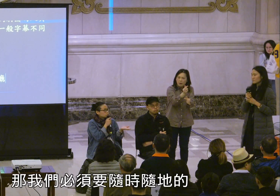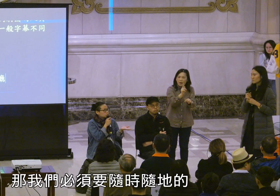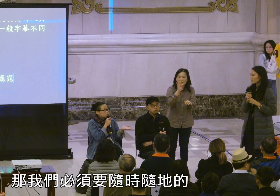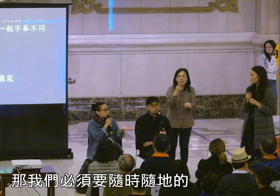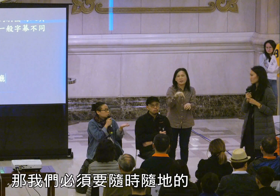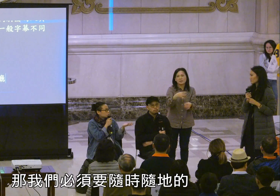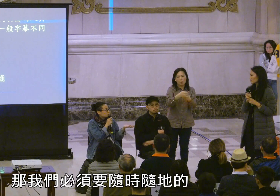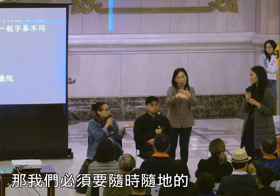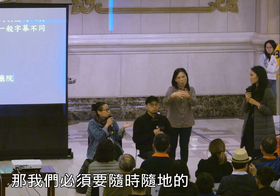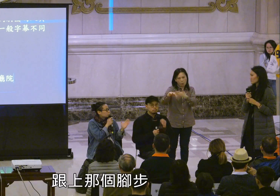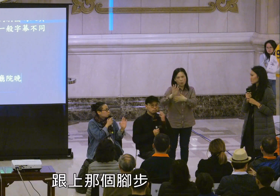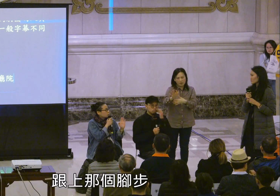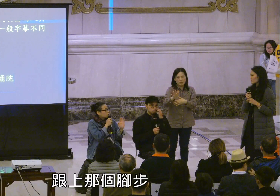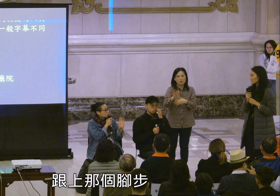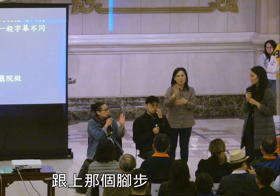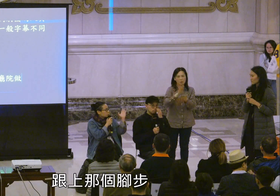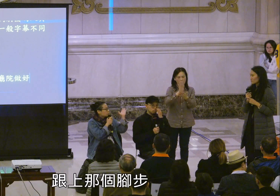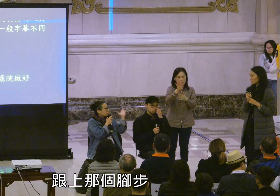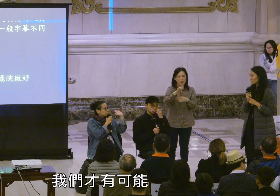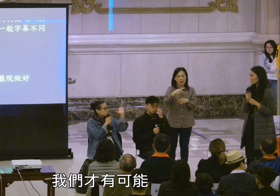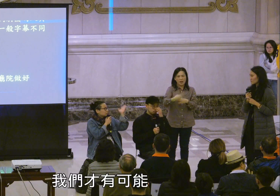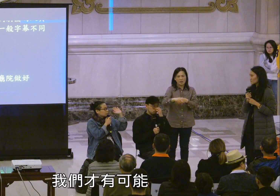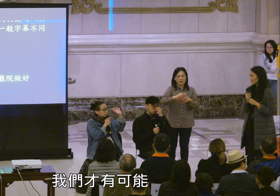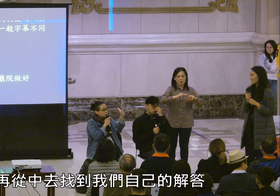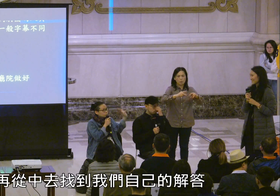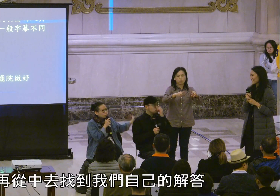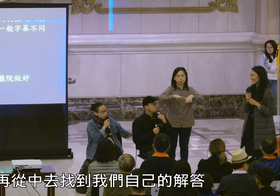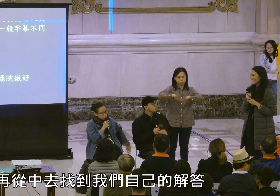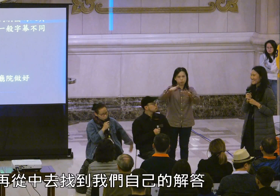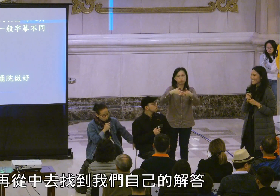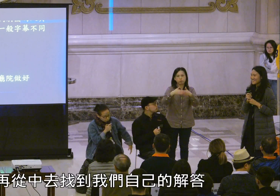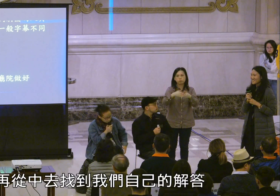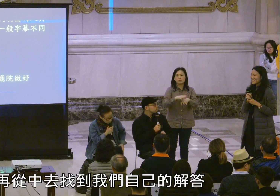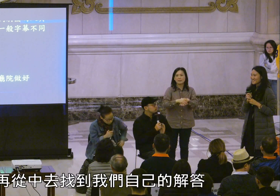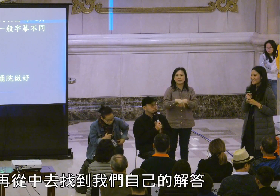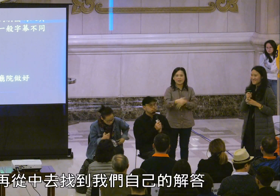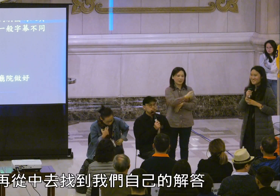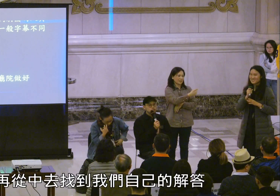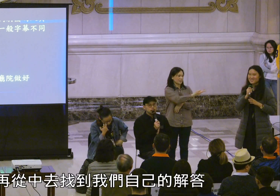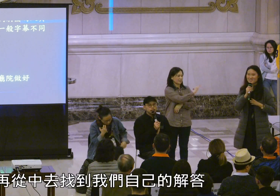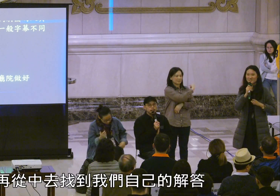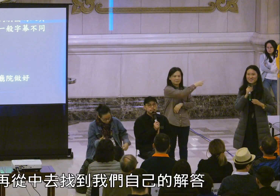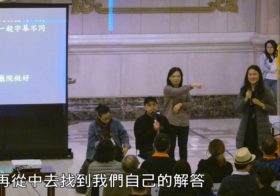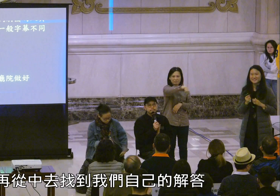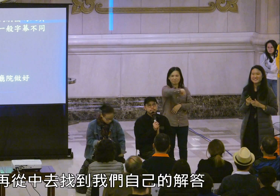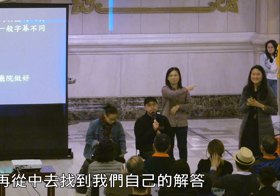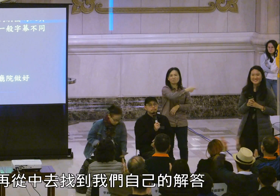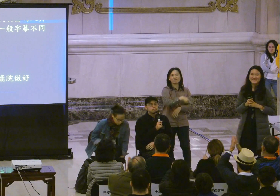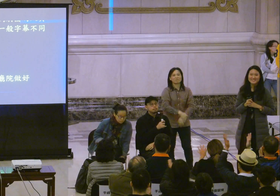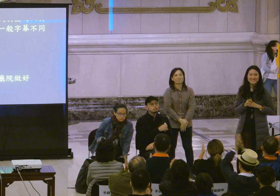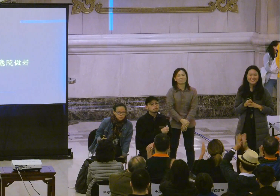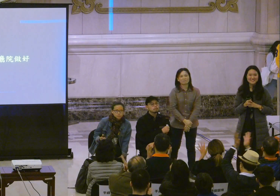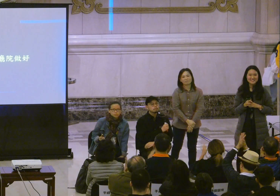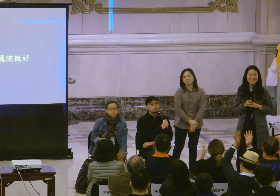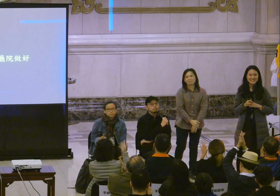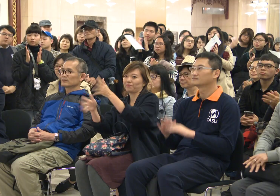须要随时随地的跟上那个脚步，我们才有可能在从中去找到我们自己的解答。